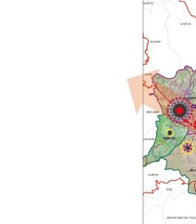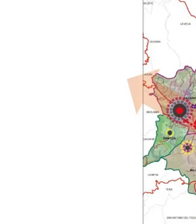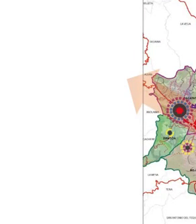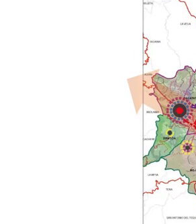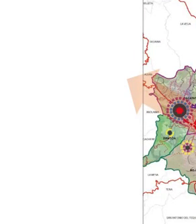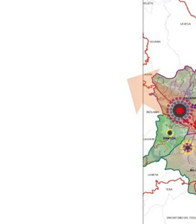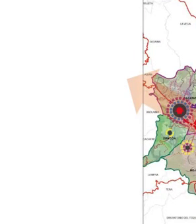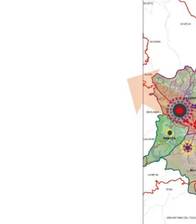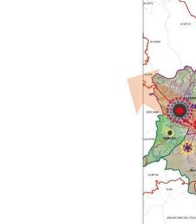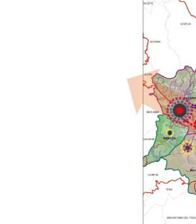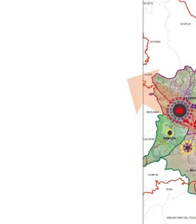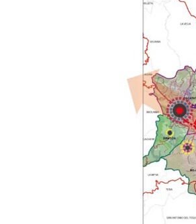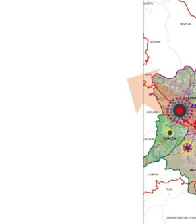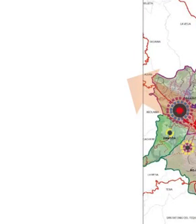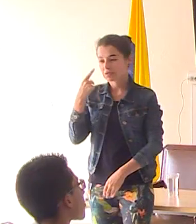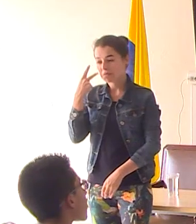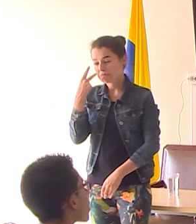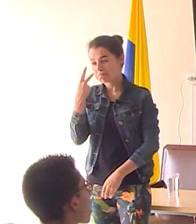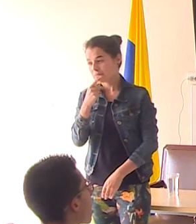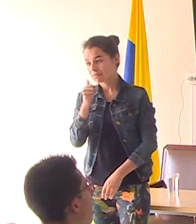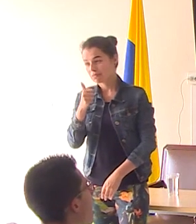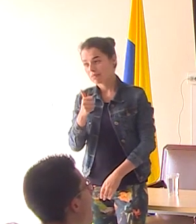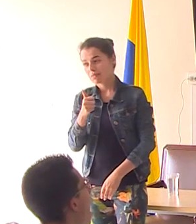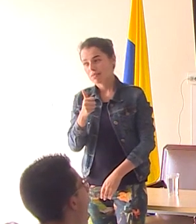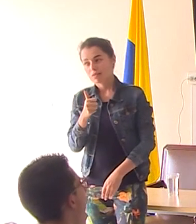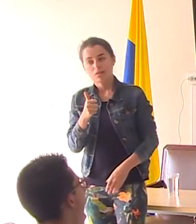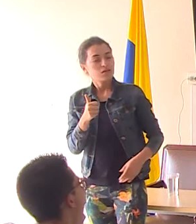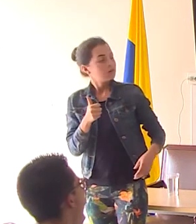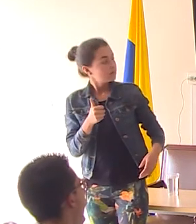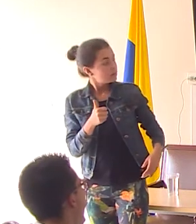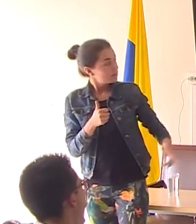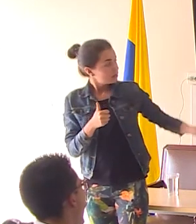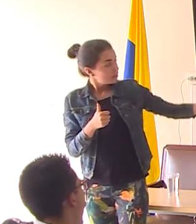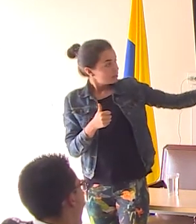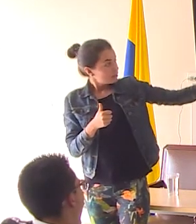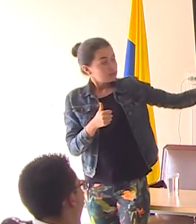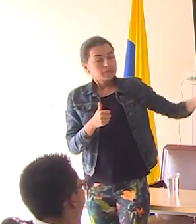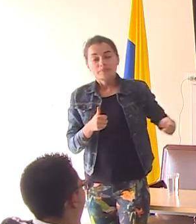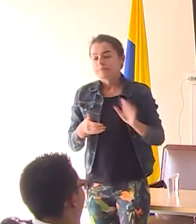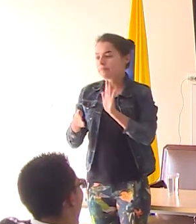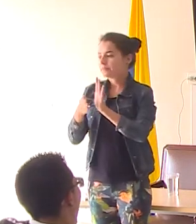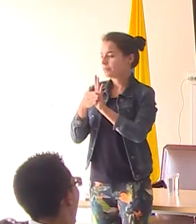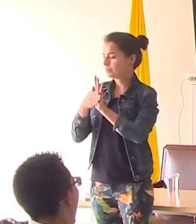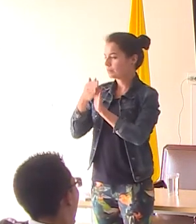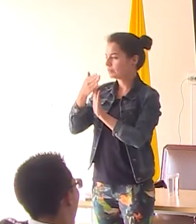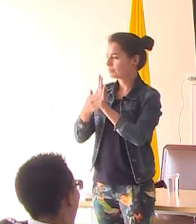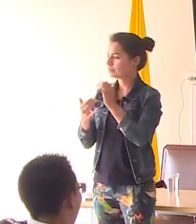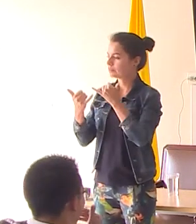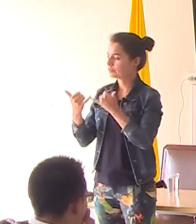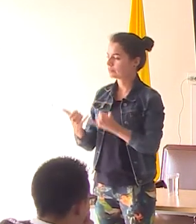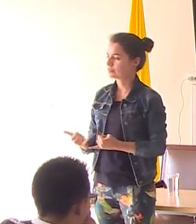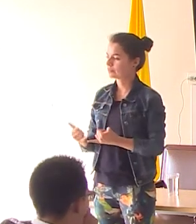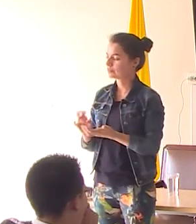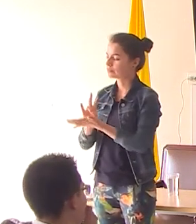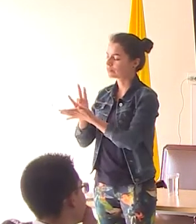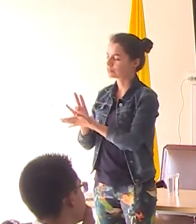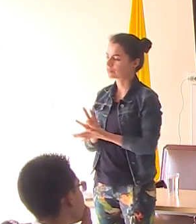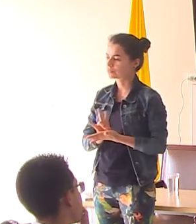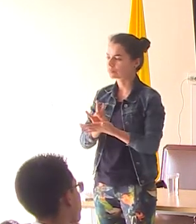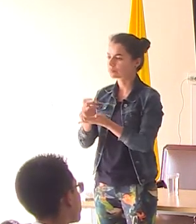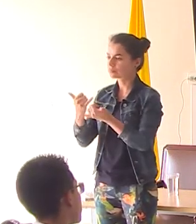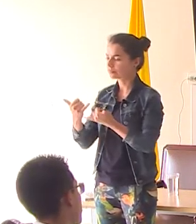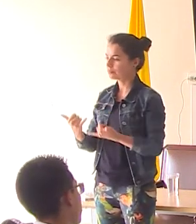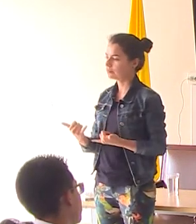y bueno este no se ve muy bien pero un poco lo que plantea es el modelo actual que se está configurando en